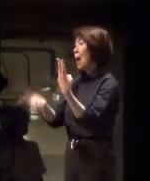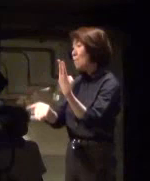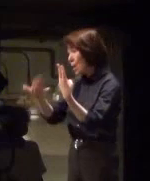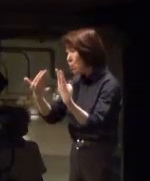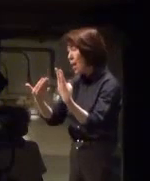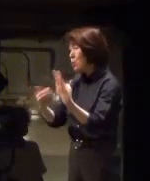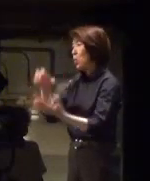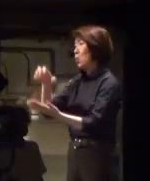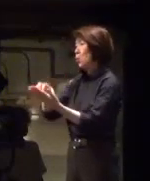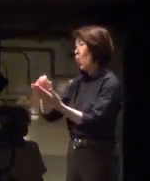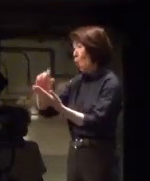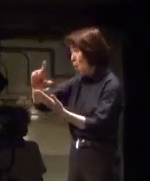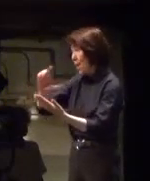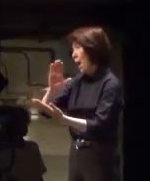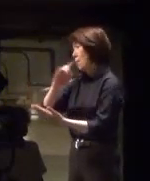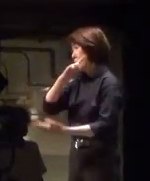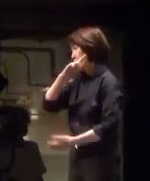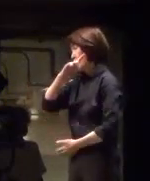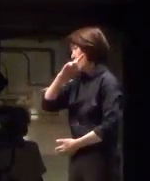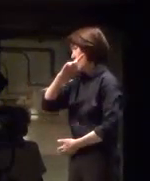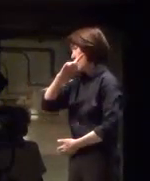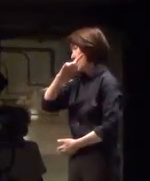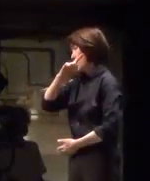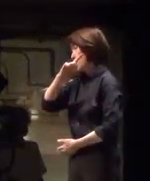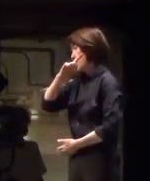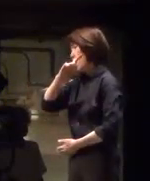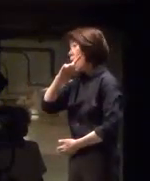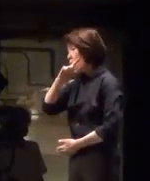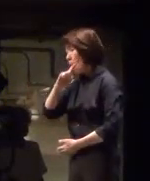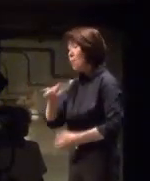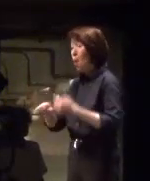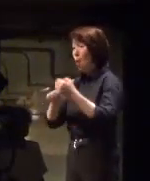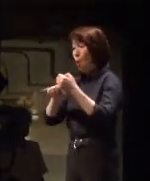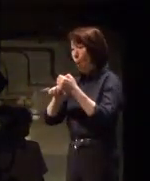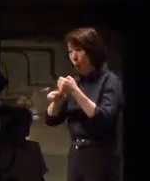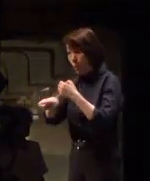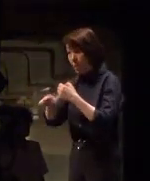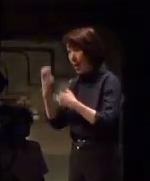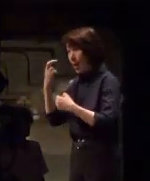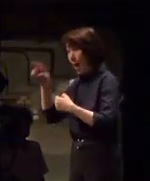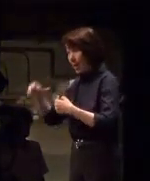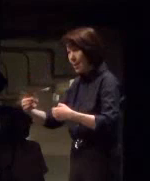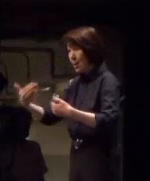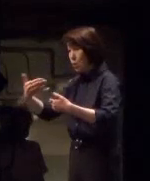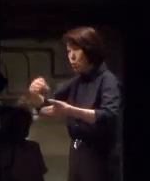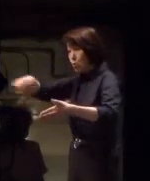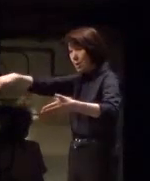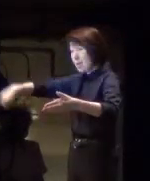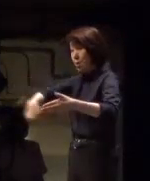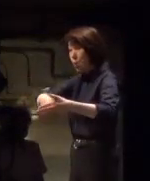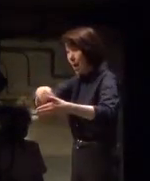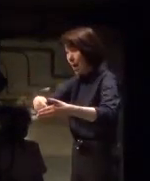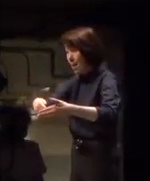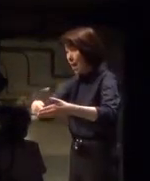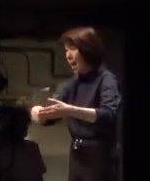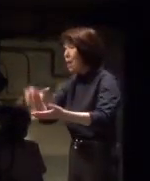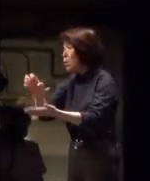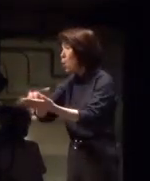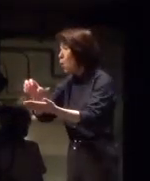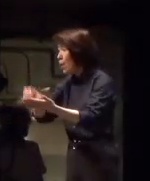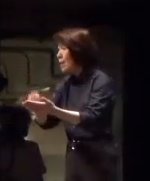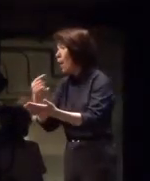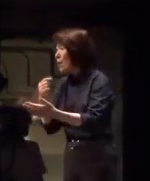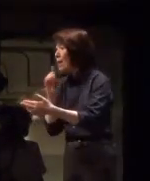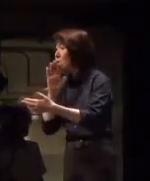ているんです。それも放射線管理区域の中で汚れた私の実験道具ではない、私